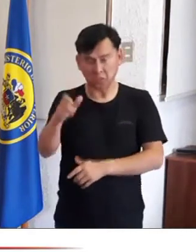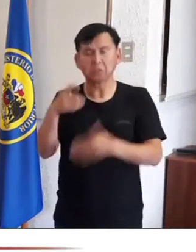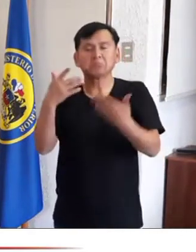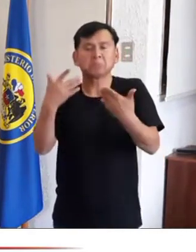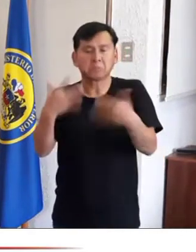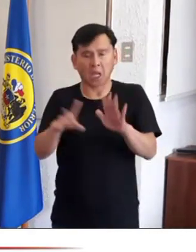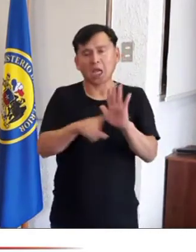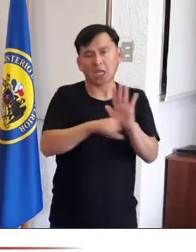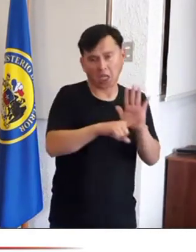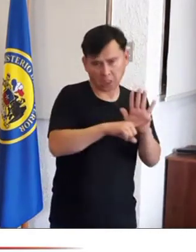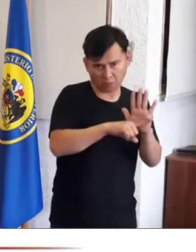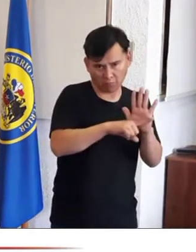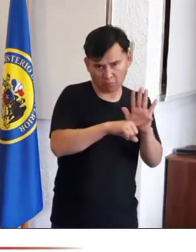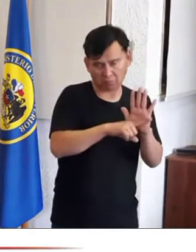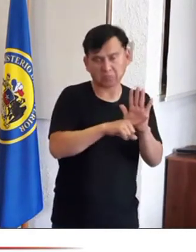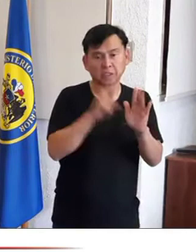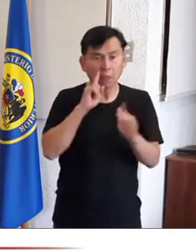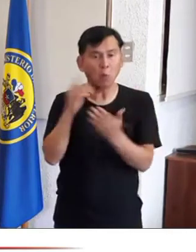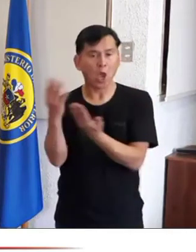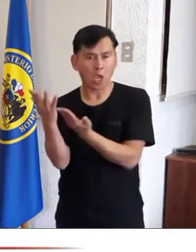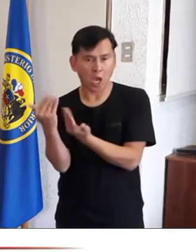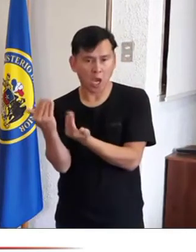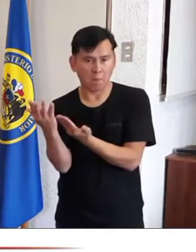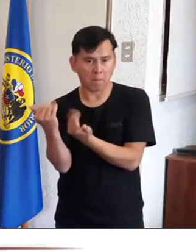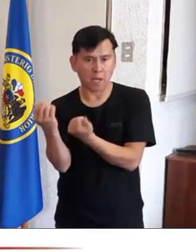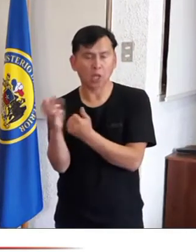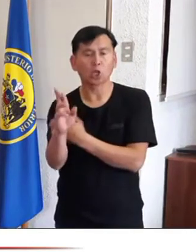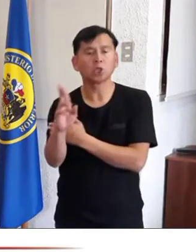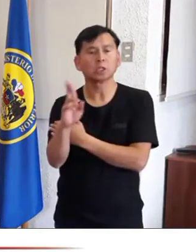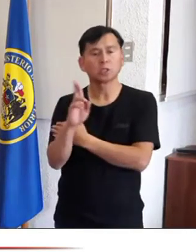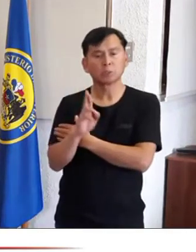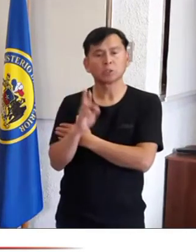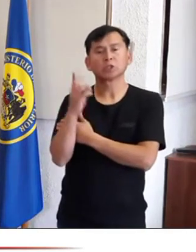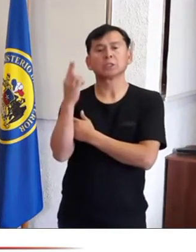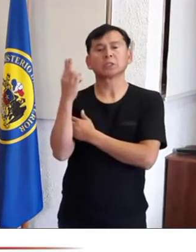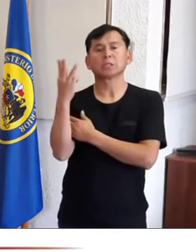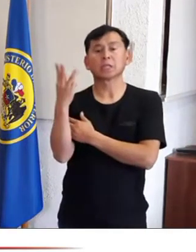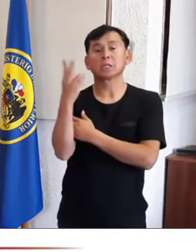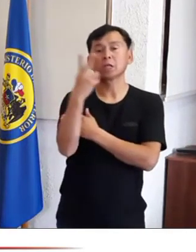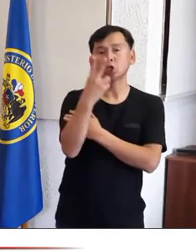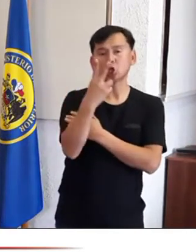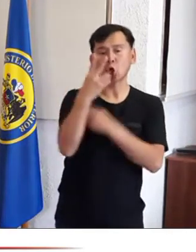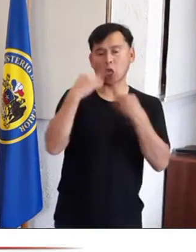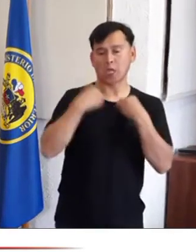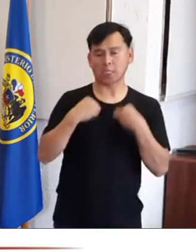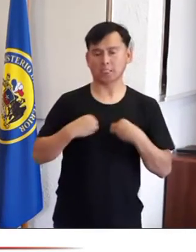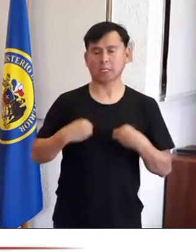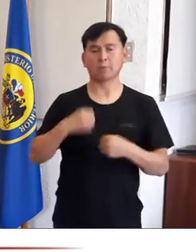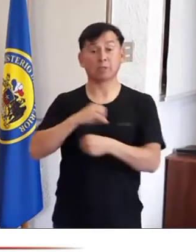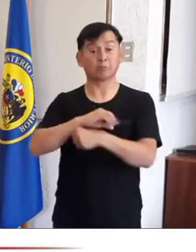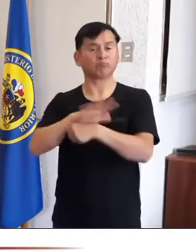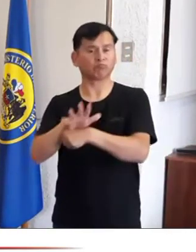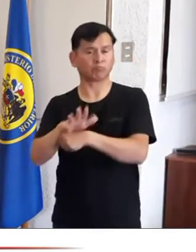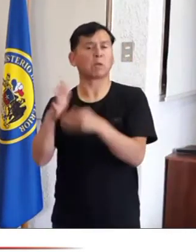reportados como negativos y estamos a la espera del resultado de 32 exámenes por COVID-19.